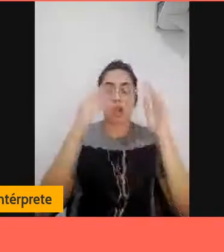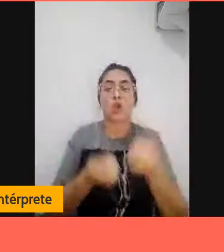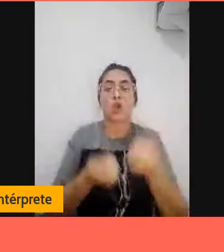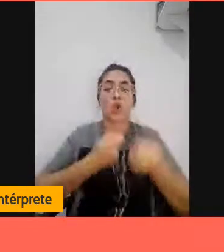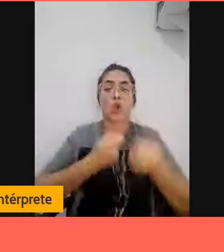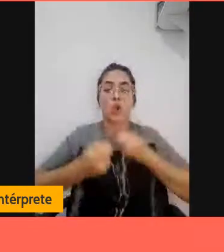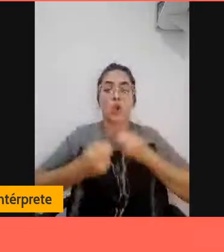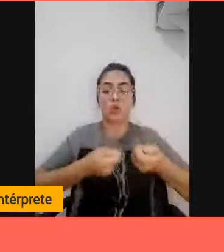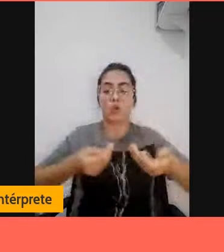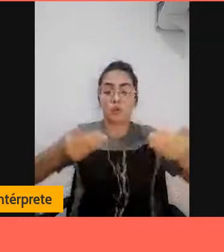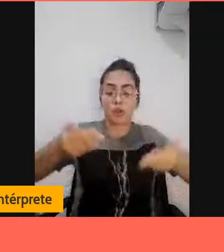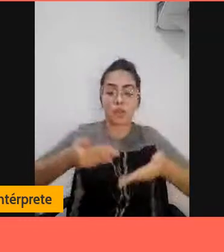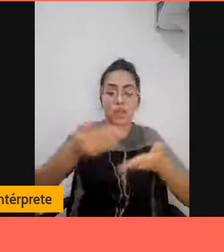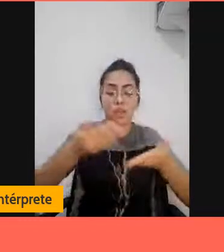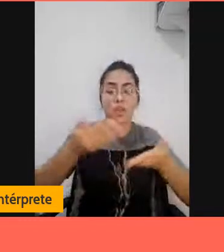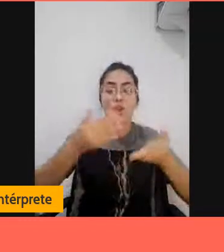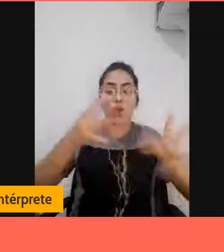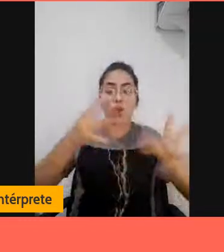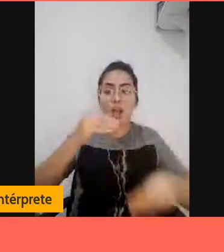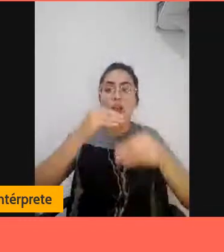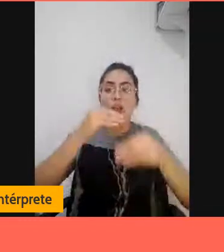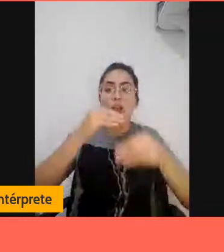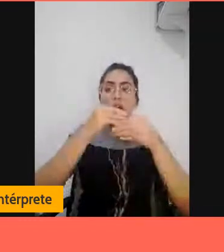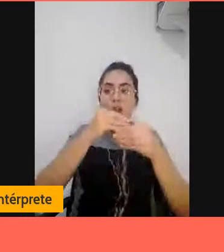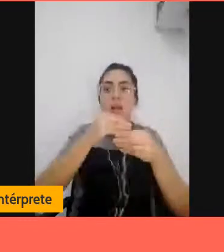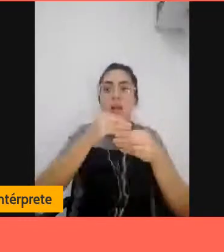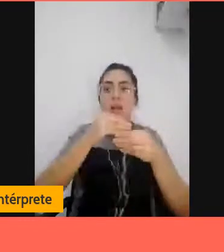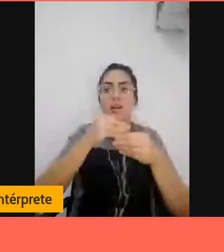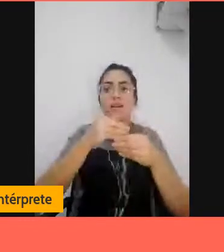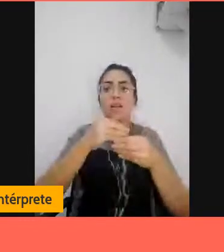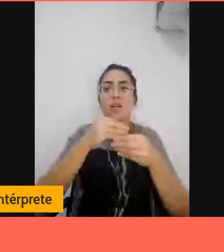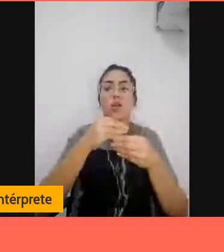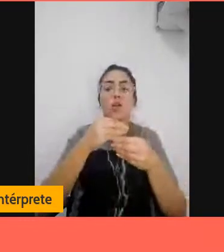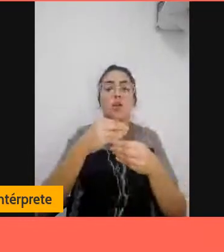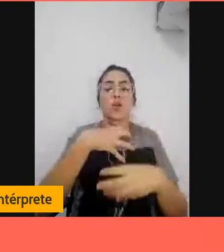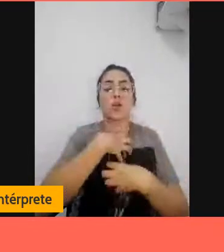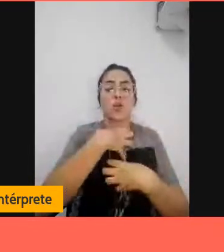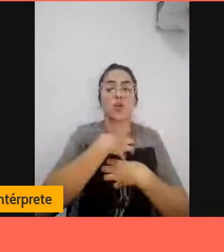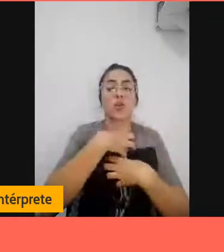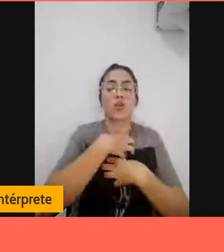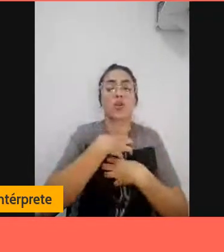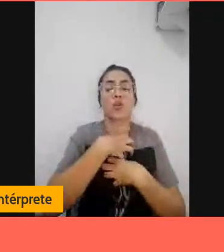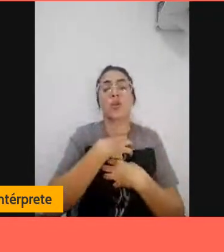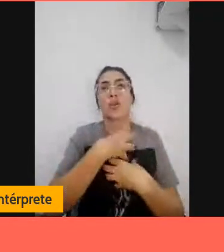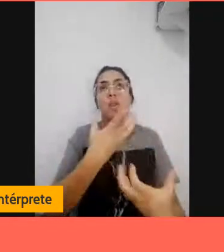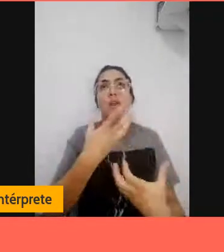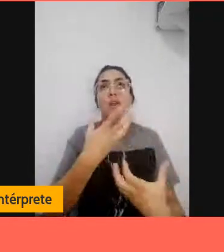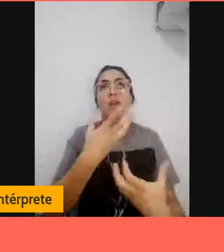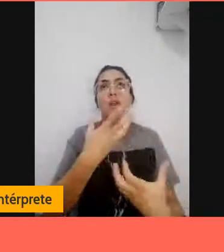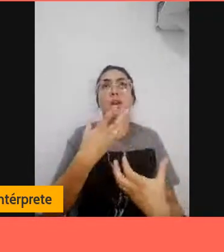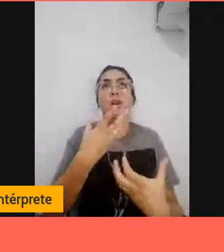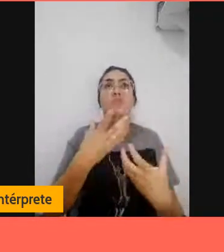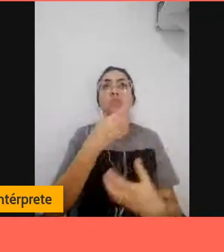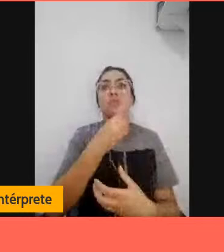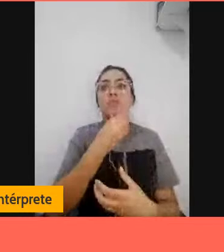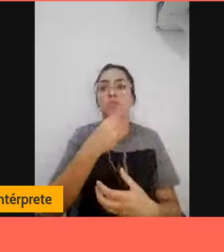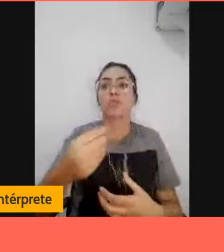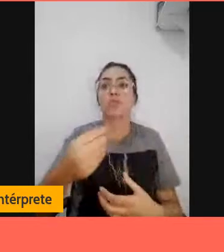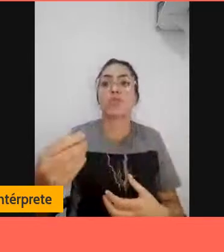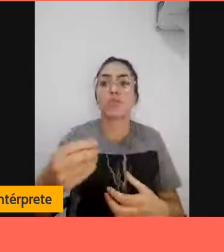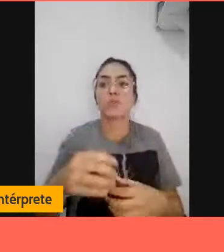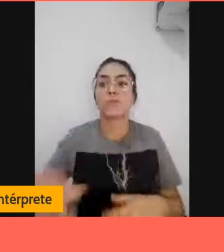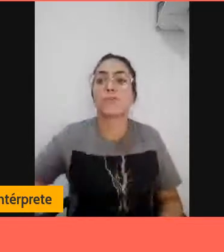atual atribua ao paradigma cartesiano do homem como amo e dono